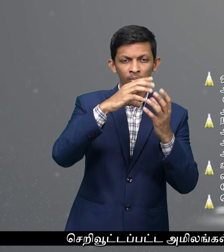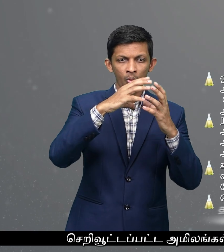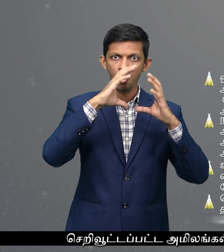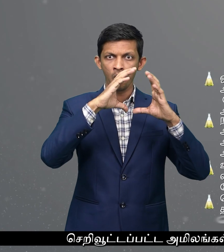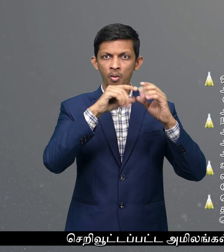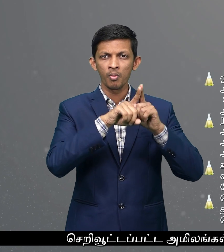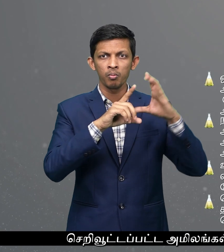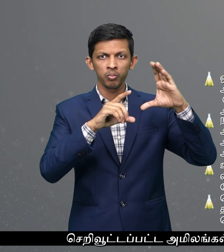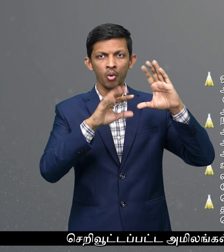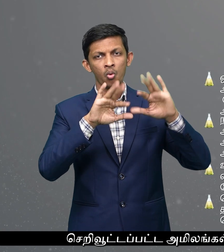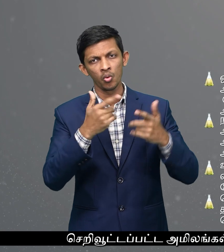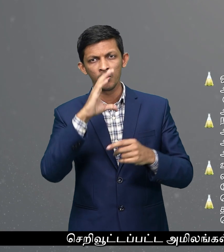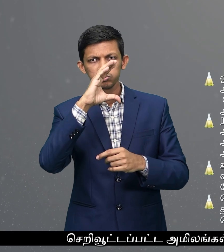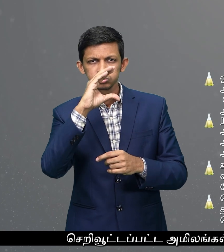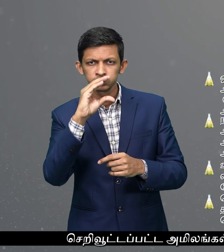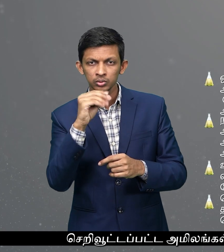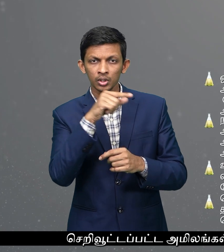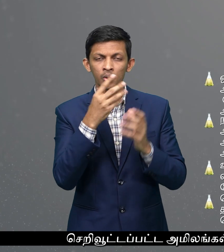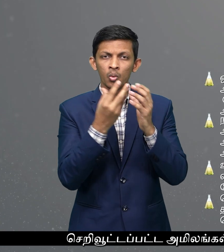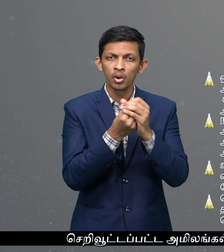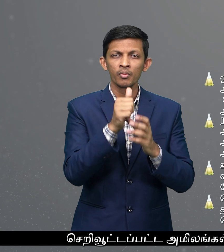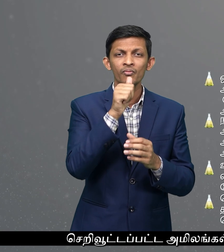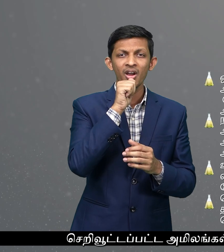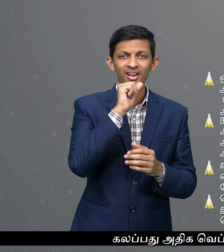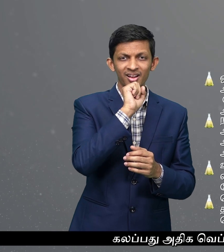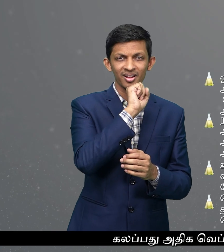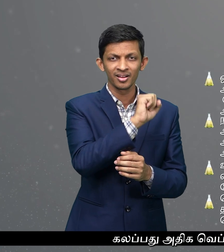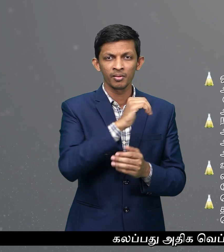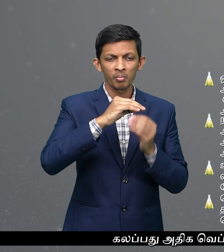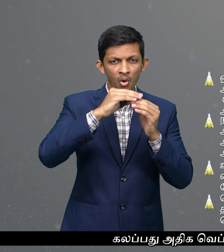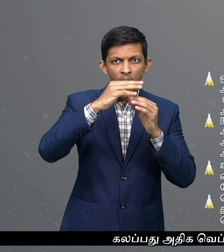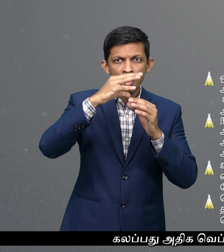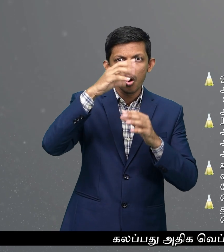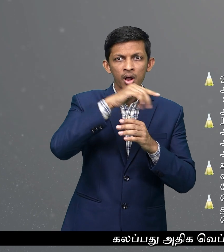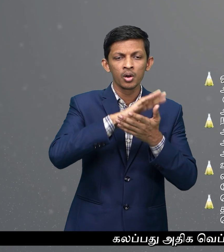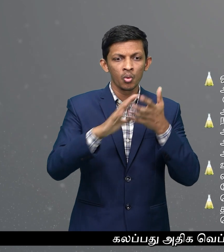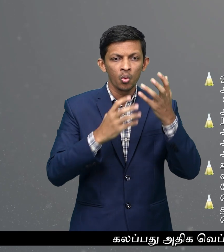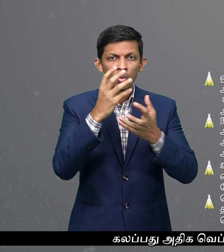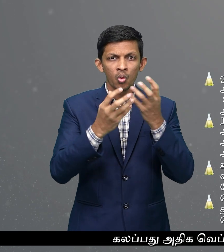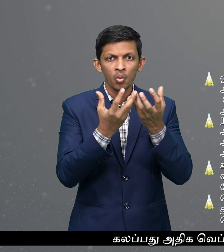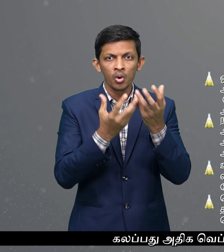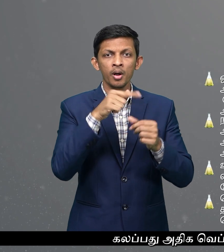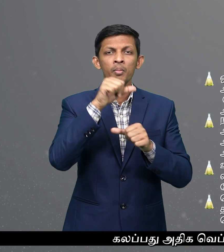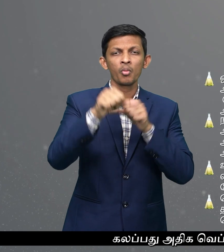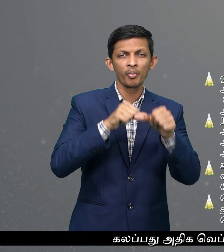செறிவூட்டப்பட்ட அமிலங்கள் அல்லது காரங்களை தண்ணீருடன் கலப்பது அதிக வெப்பமான செயல்முறையாகும்.